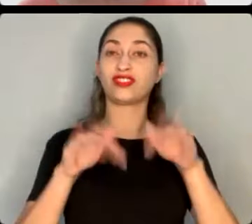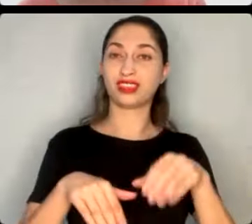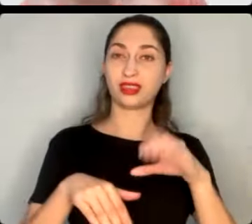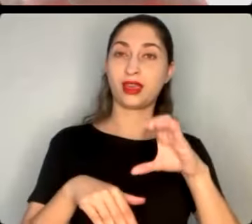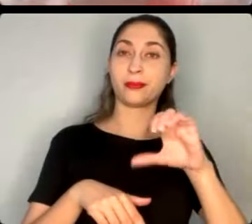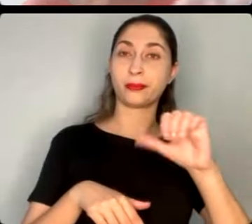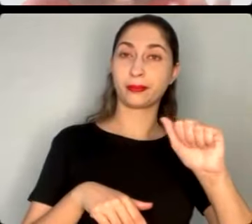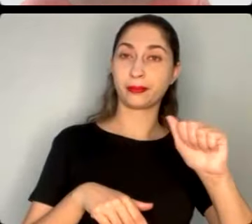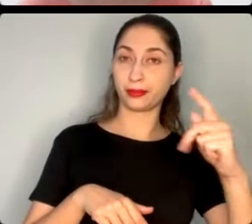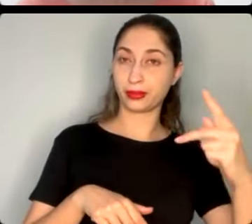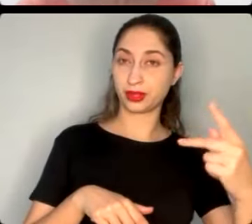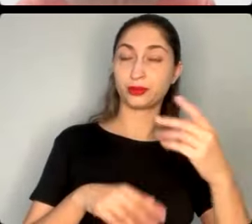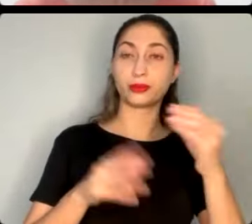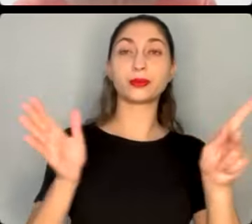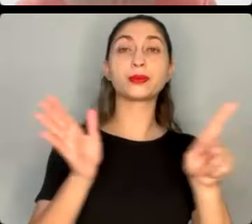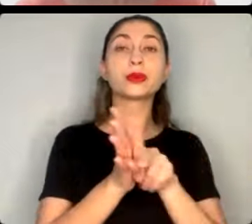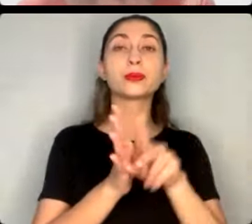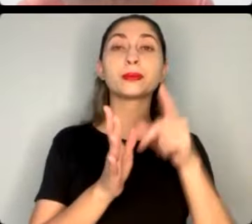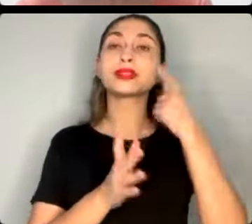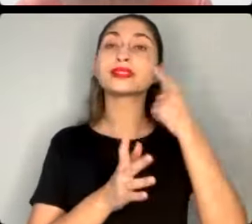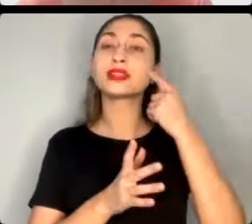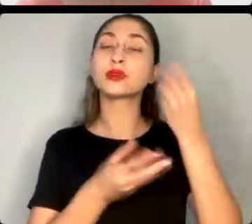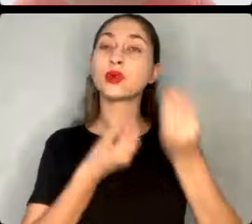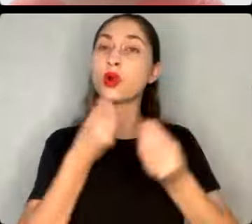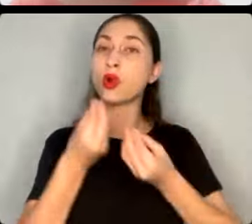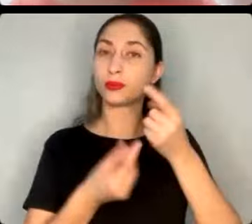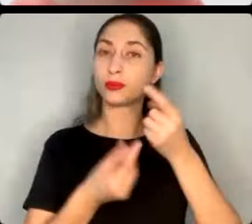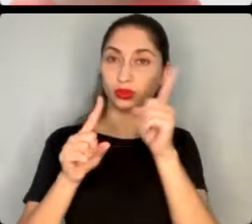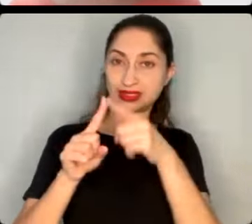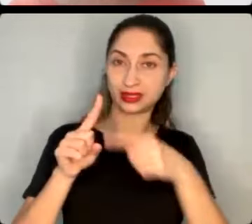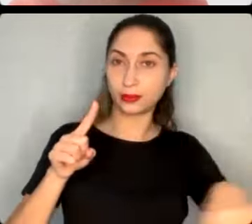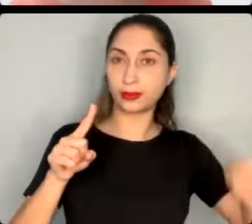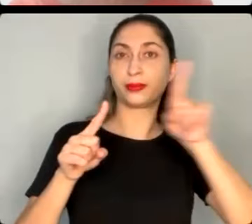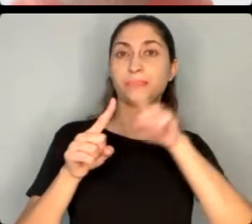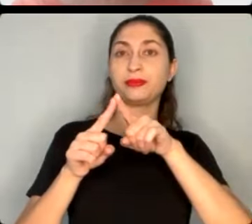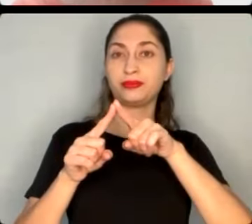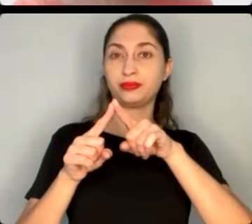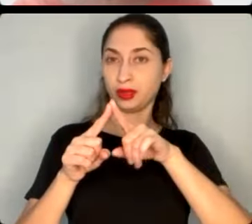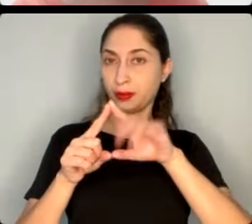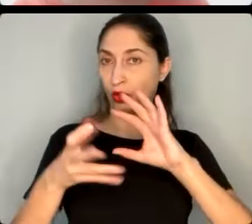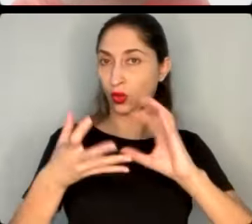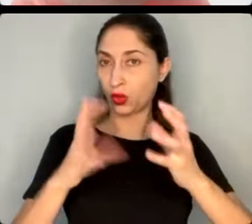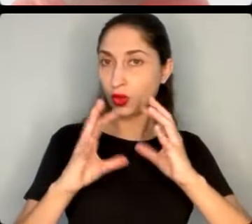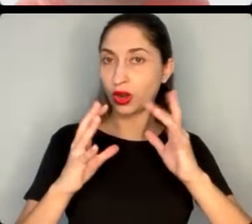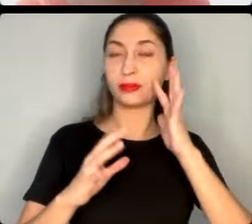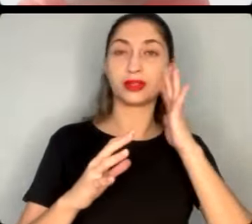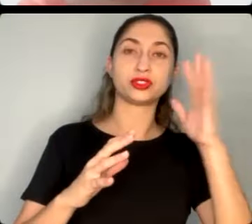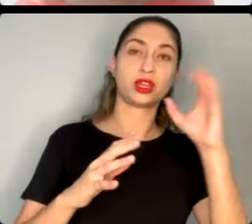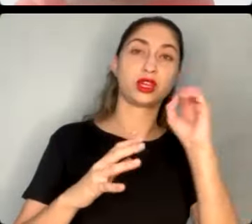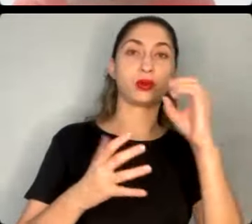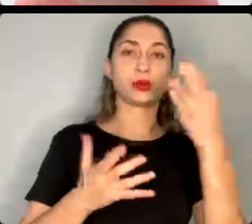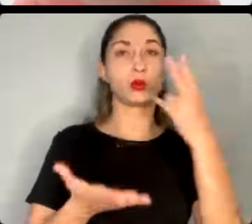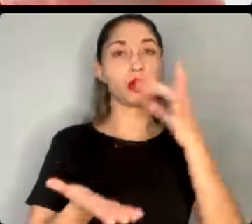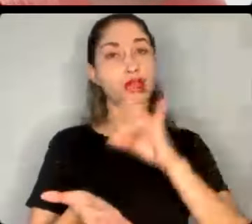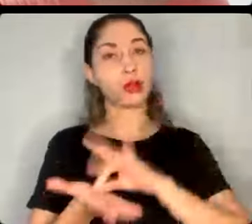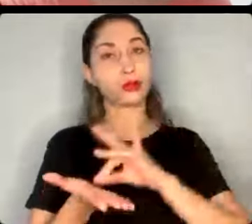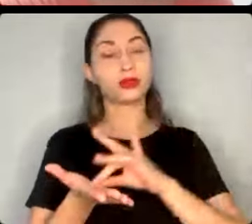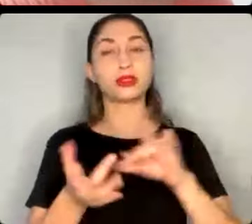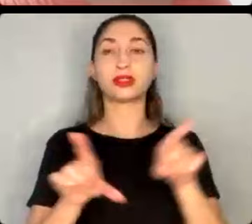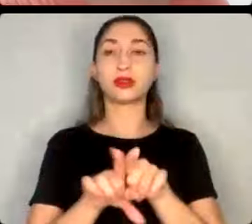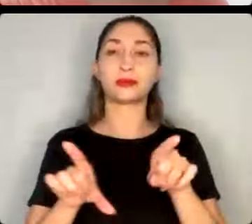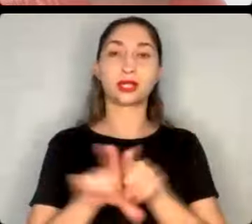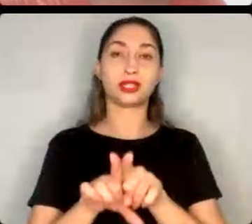pode fazer com uma bola imaginária ou real, e também com os elásticos de tecido. Não é?